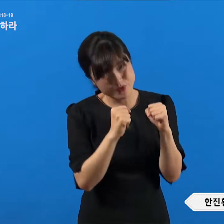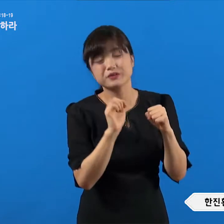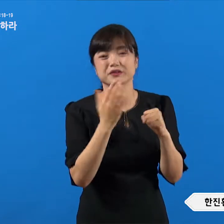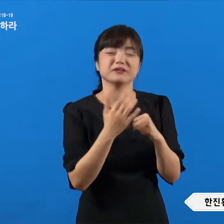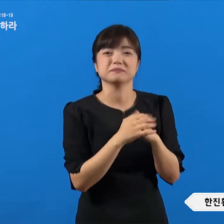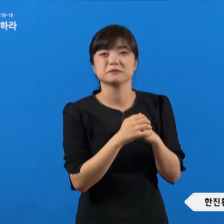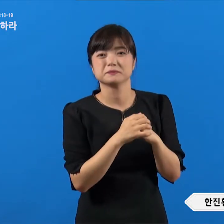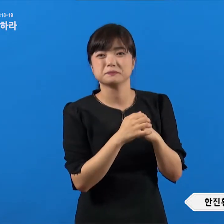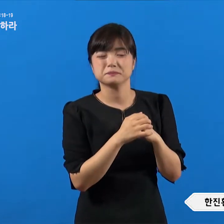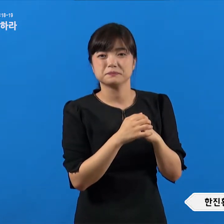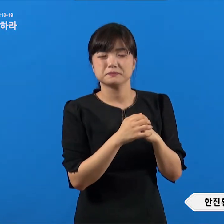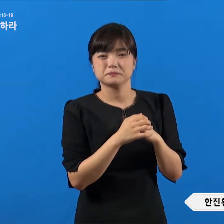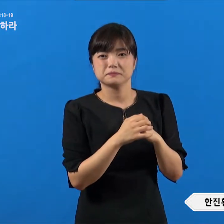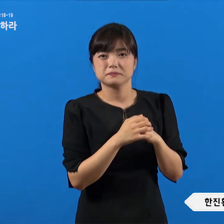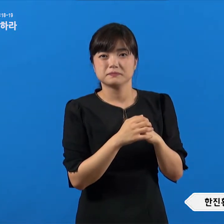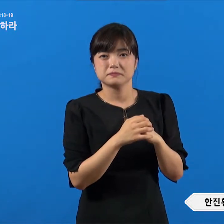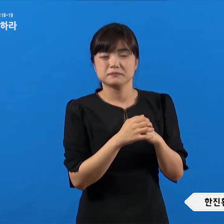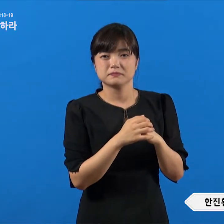하는 말입니다.